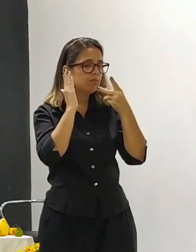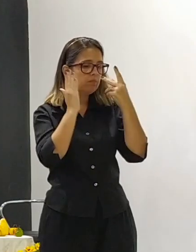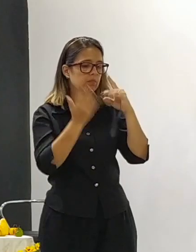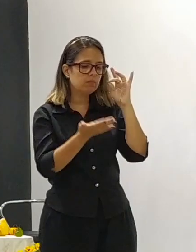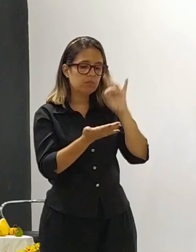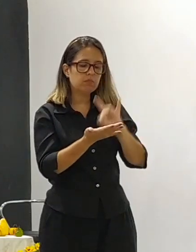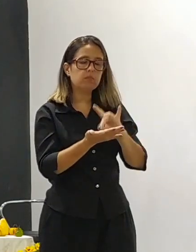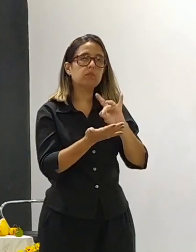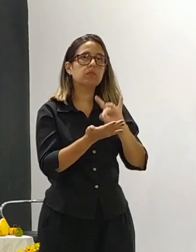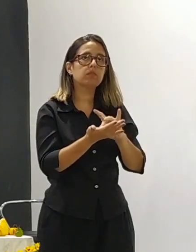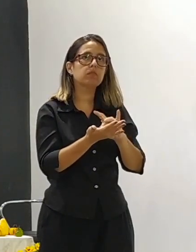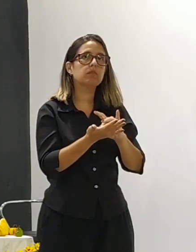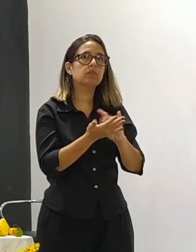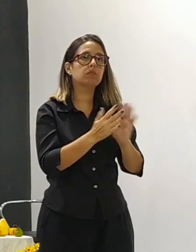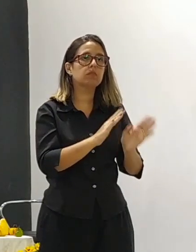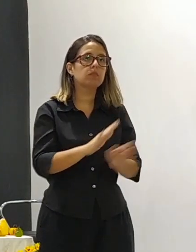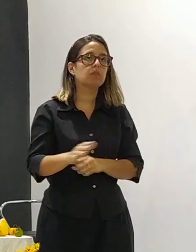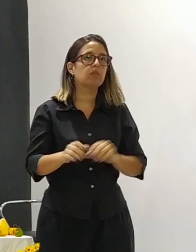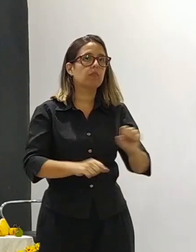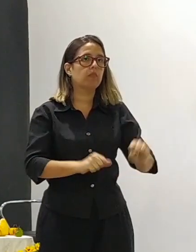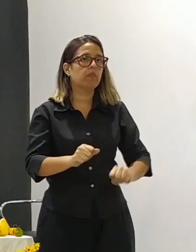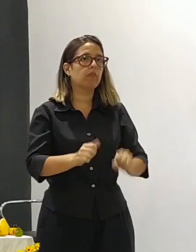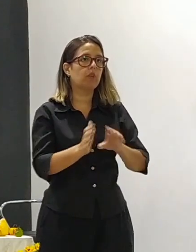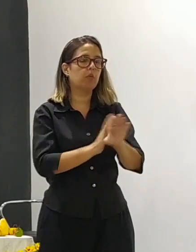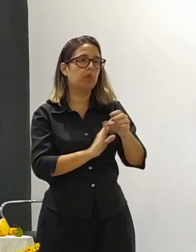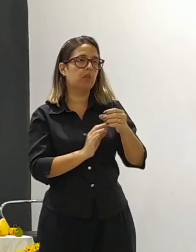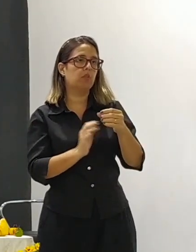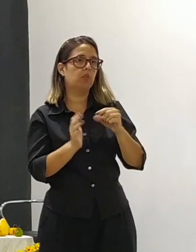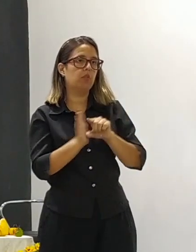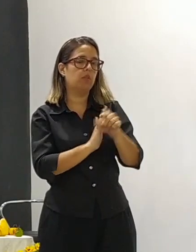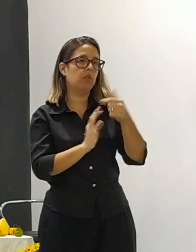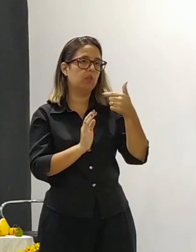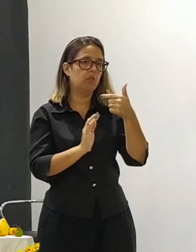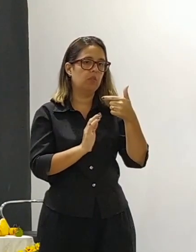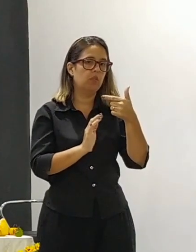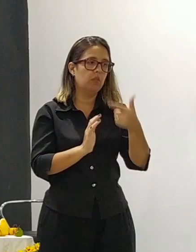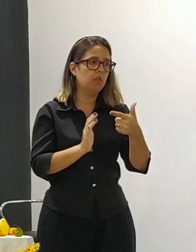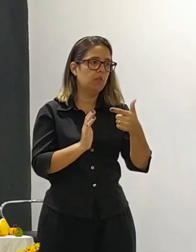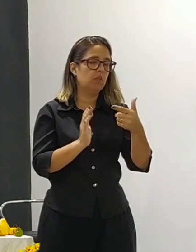verdadeira, Atos capítulo 2, de 1 a 4, olha só o que acontece.